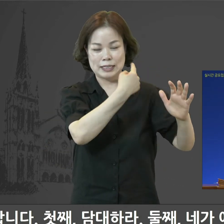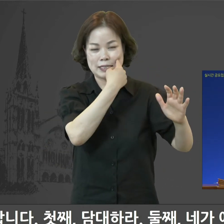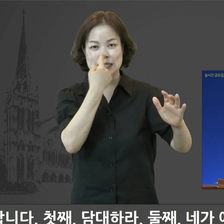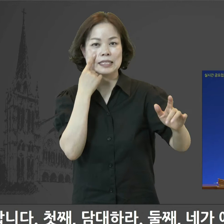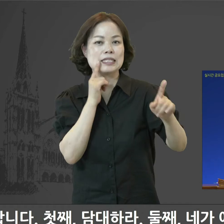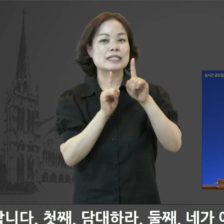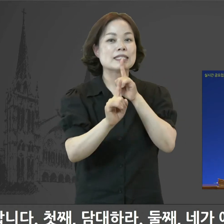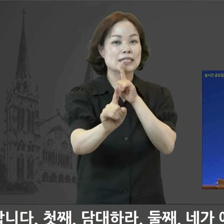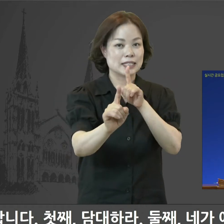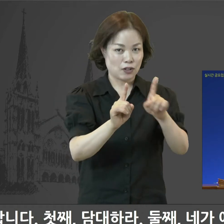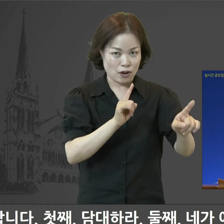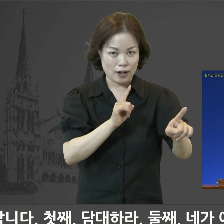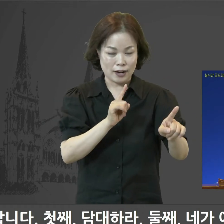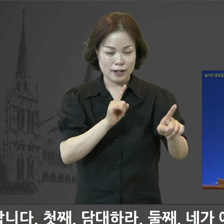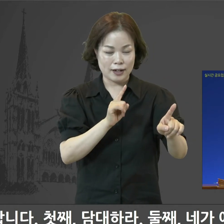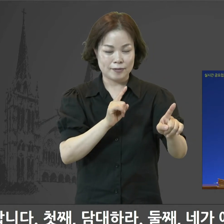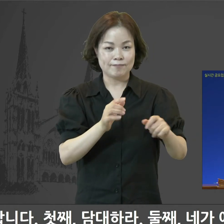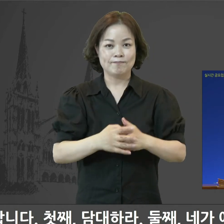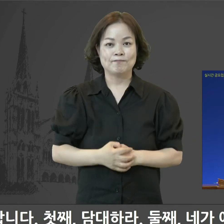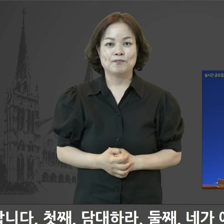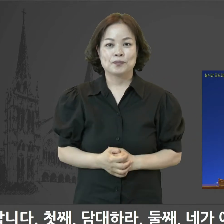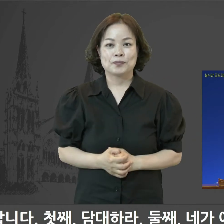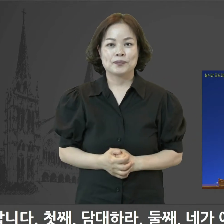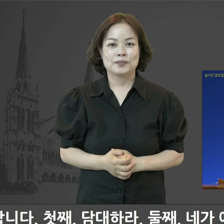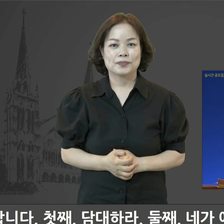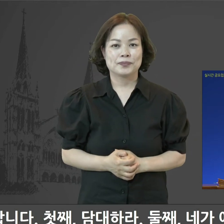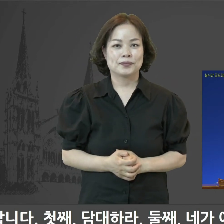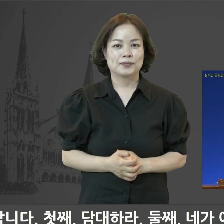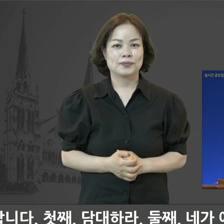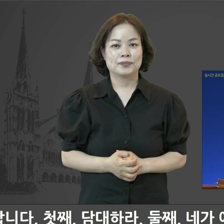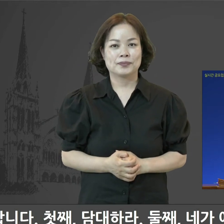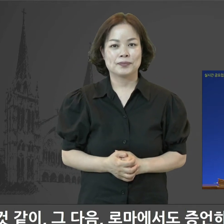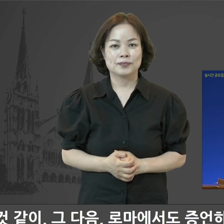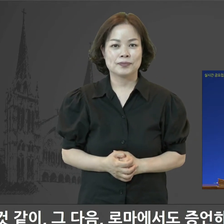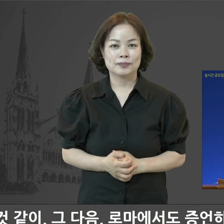증언하여야 하리라. 이렇게 말씀해 주시는 겁니다.